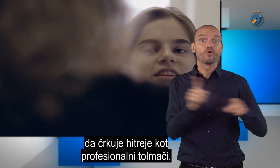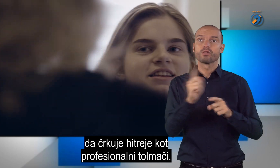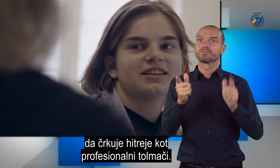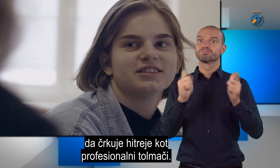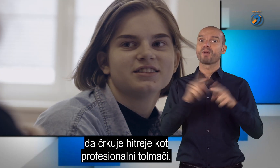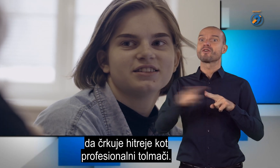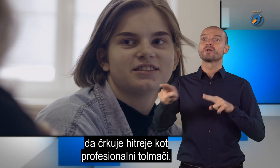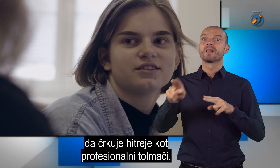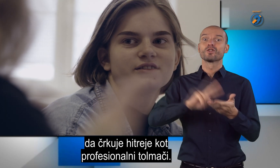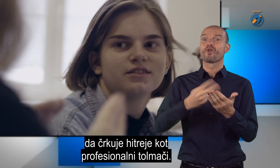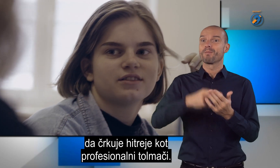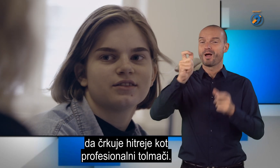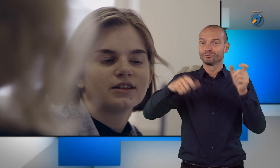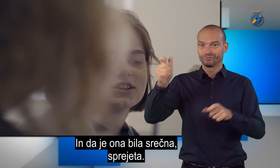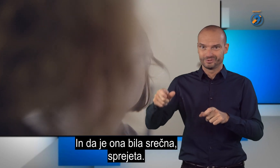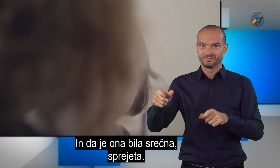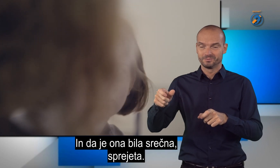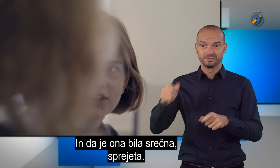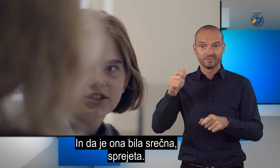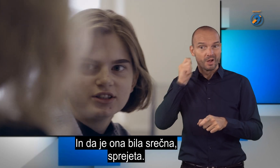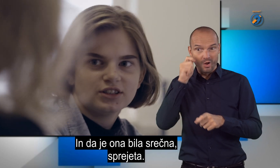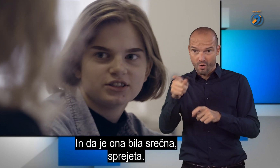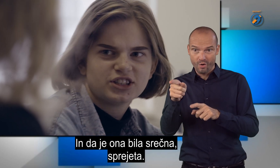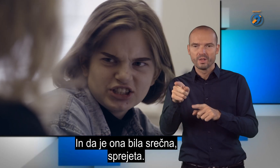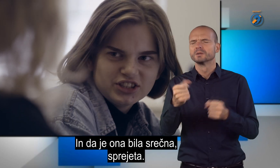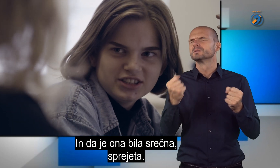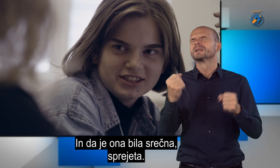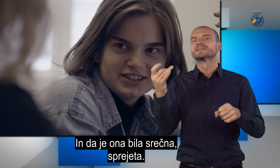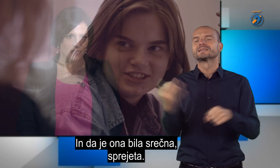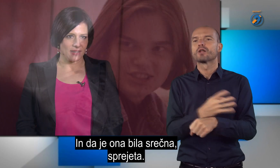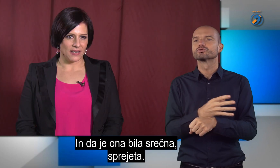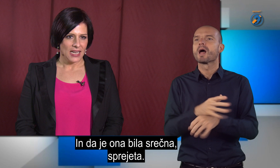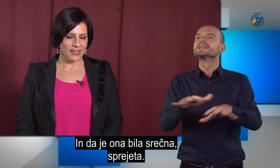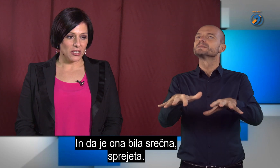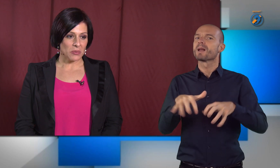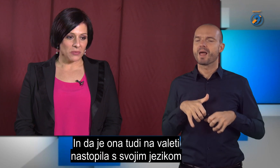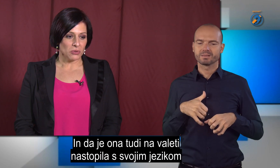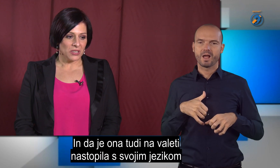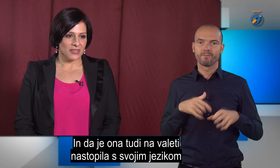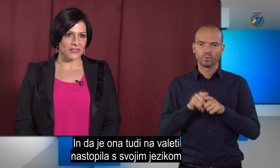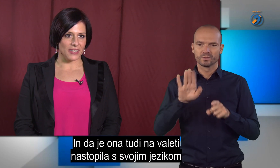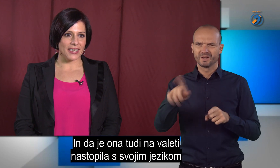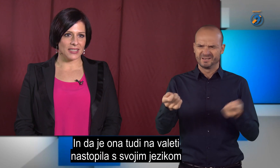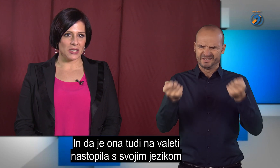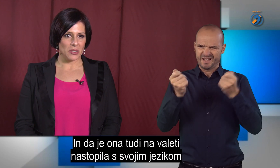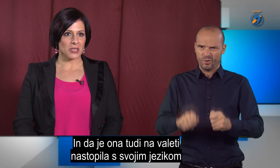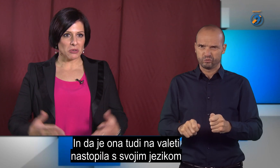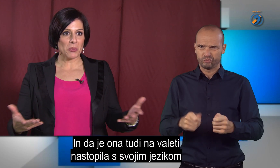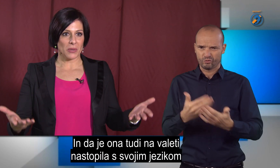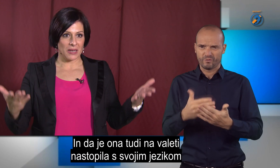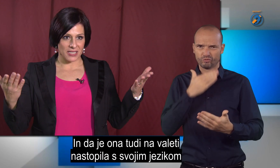hitreje kot profesionalni tolmači in da je ona pravzaprav bila srečna sprejeta in da je ona tudi na